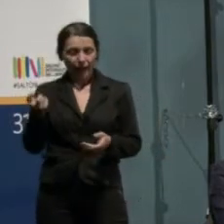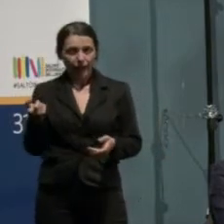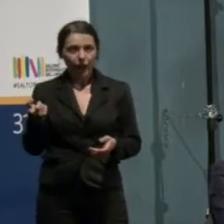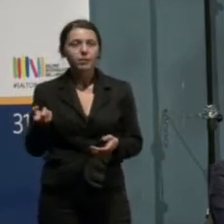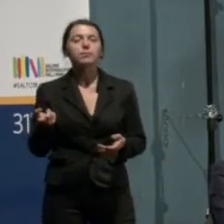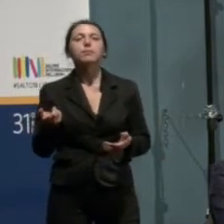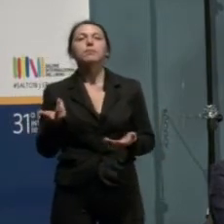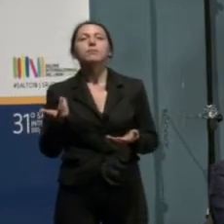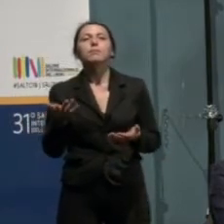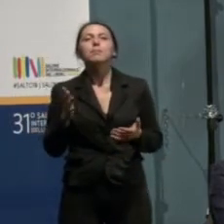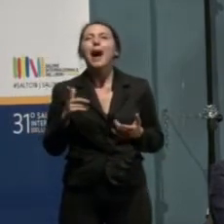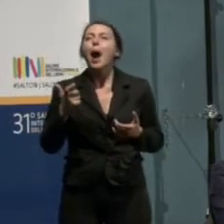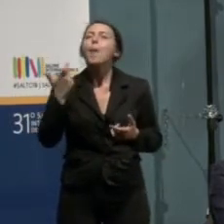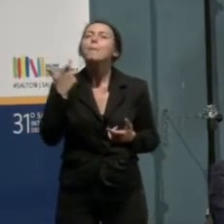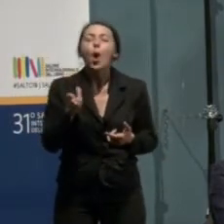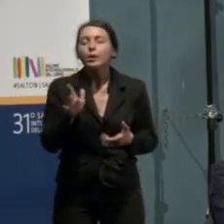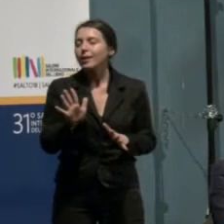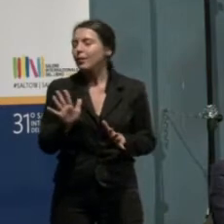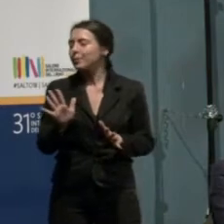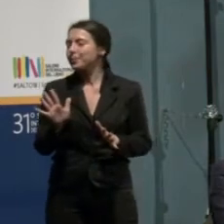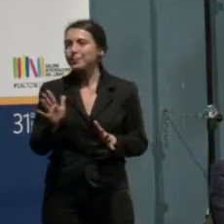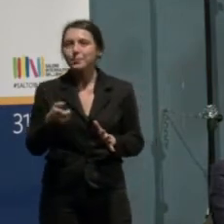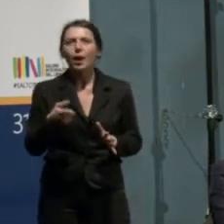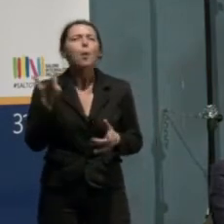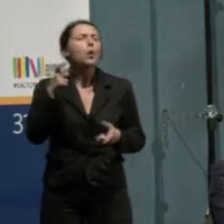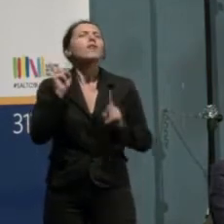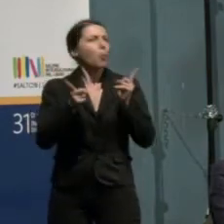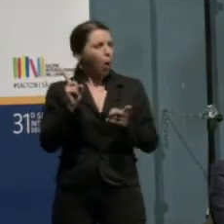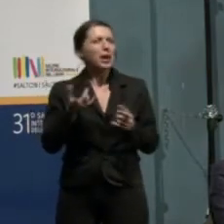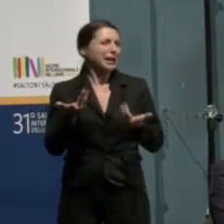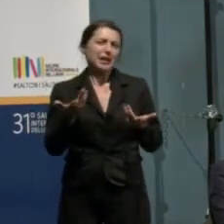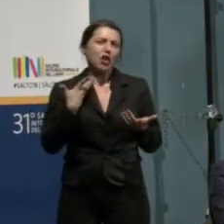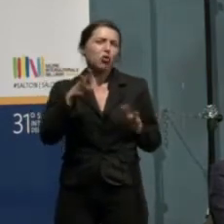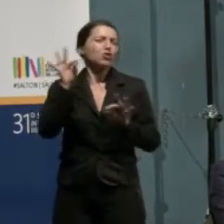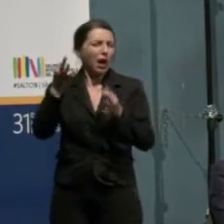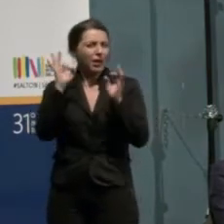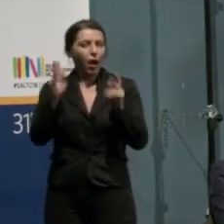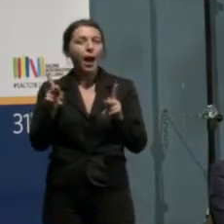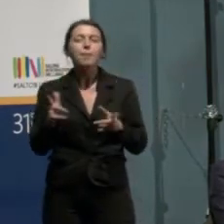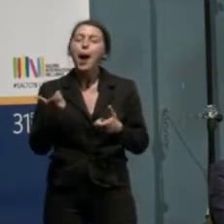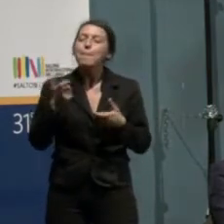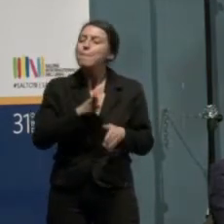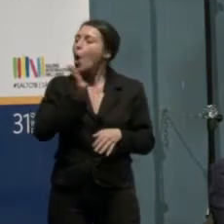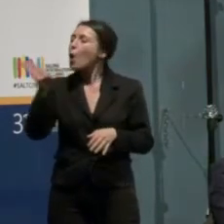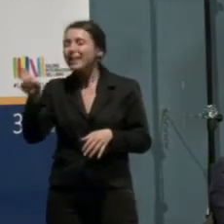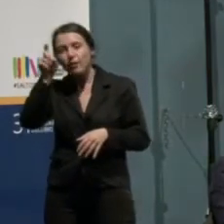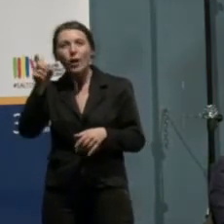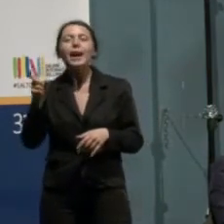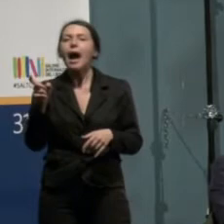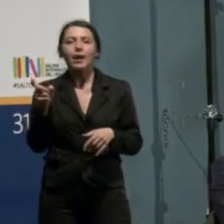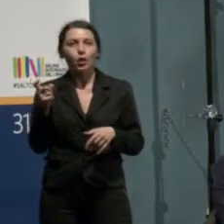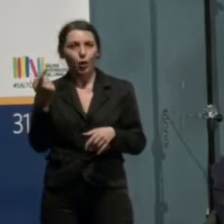che è scandalosa perché poi la politica può fare le sue scelte ma la motivazione scandalosa perché la motivazione non era